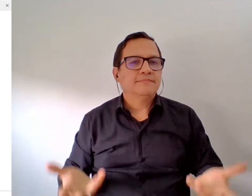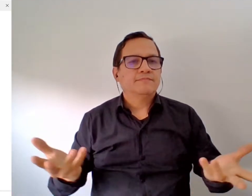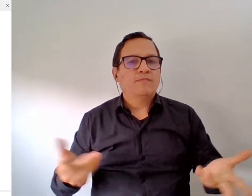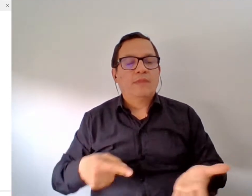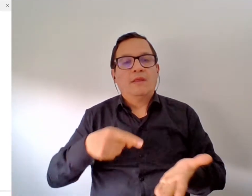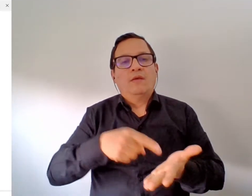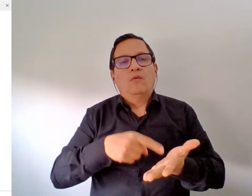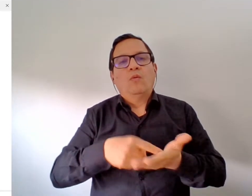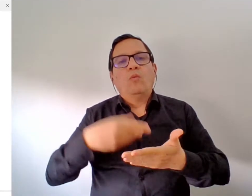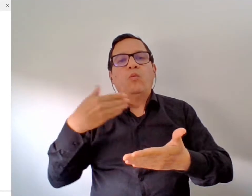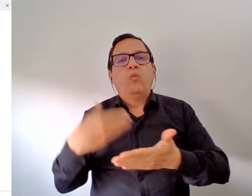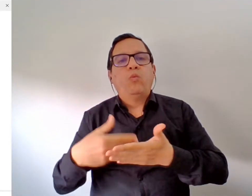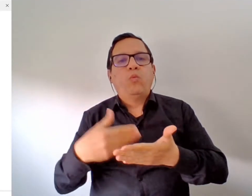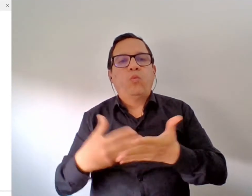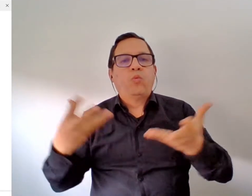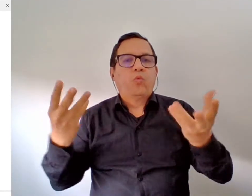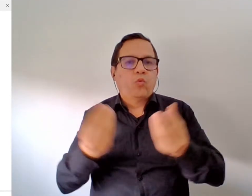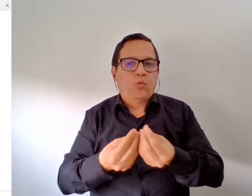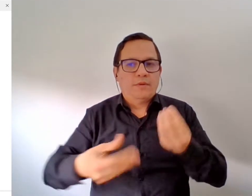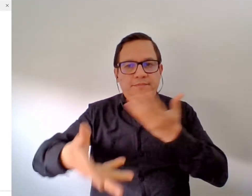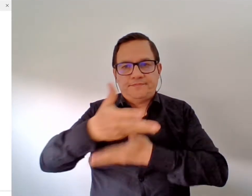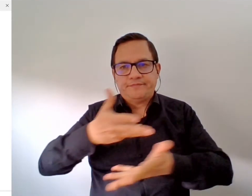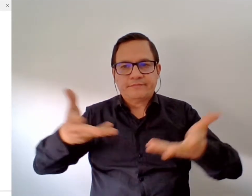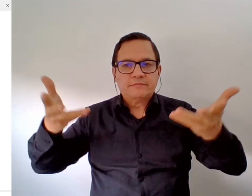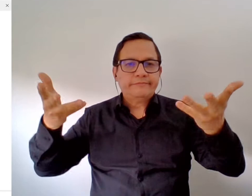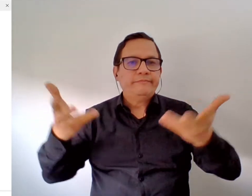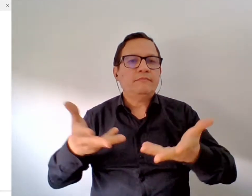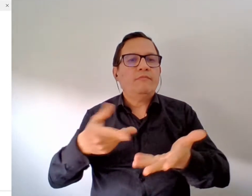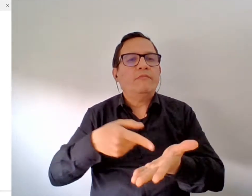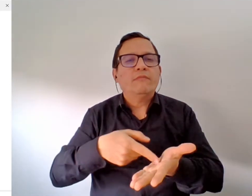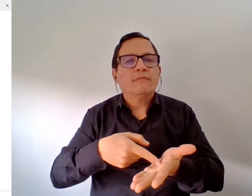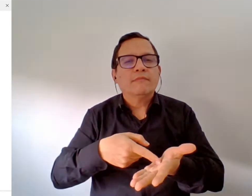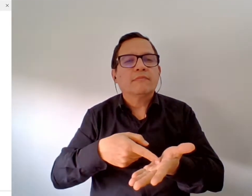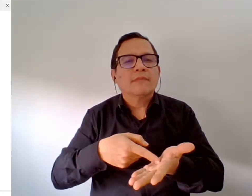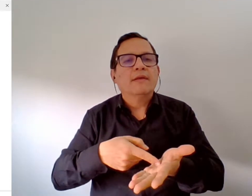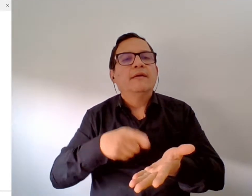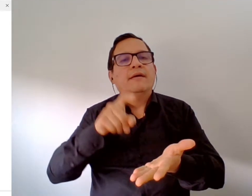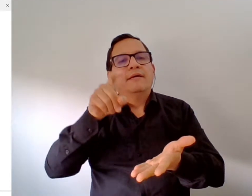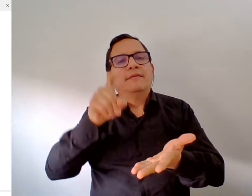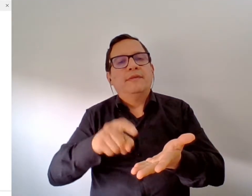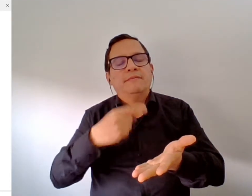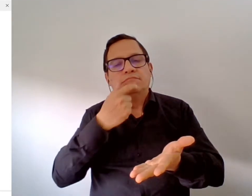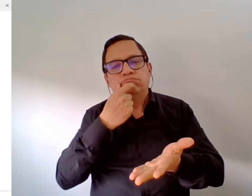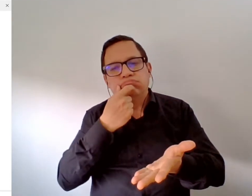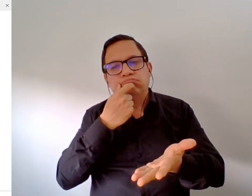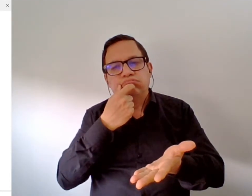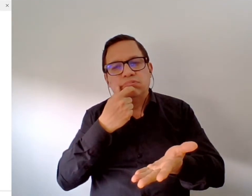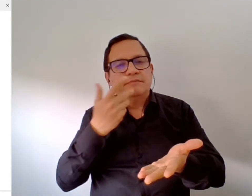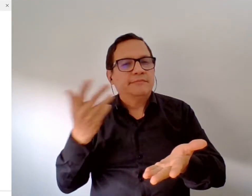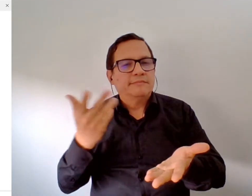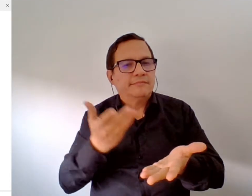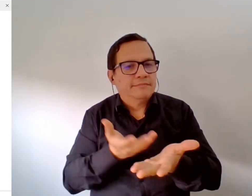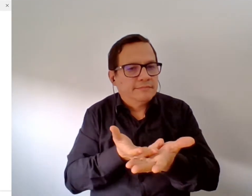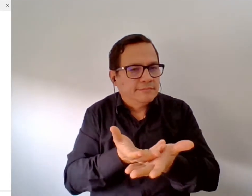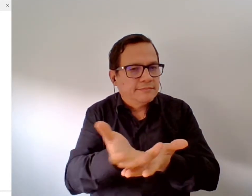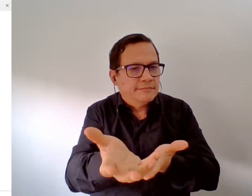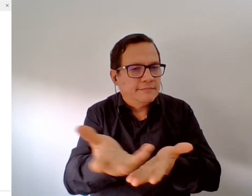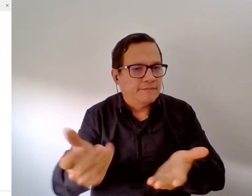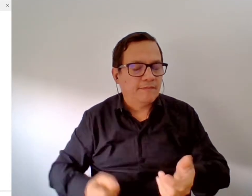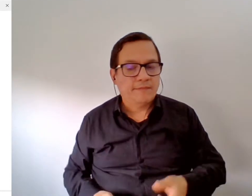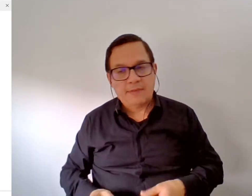Para evidencias elaboradas en grupo colaborativamente, tenga en cuenta las siguientes